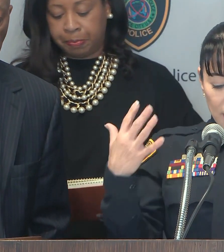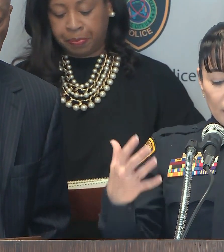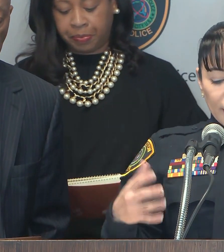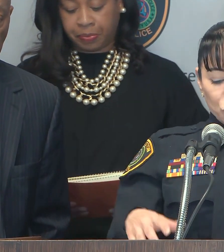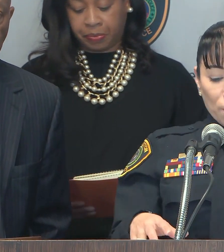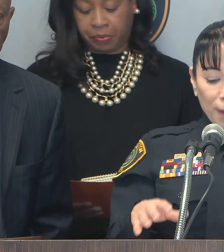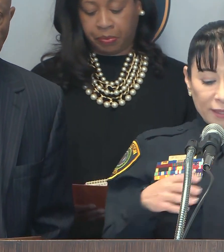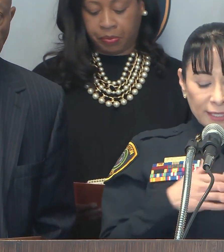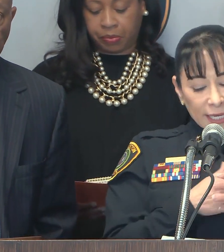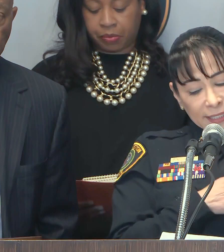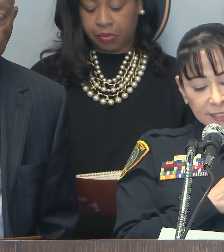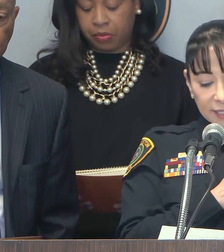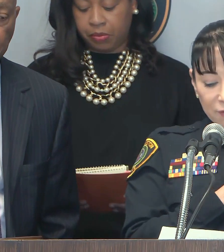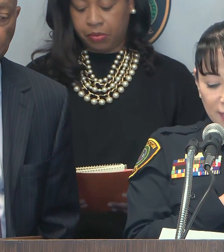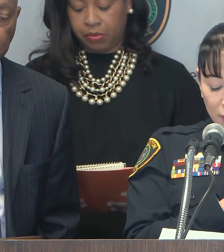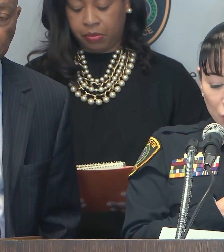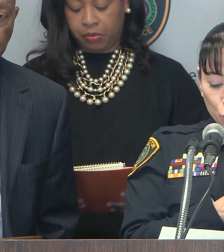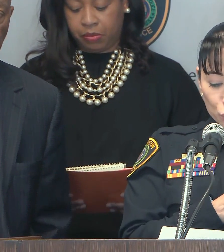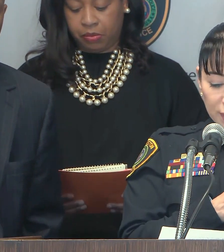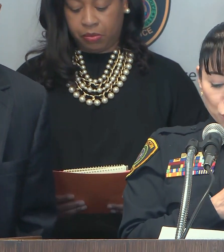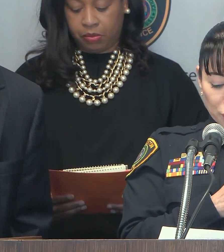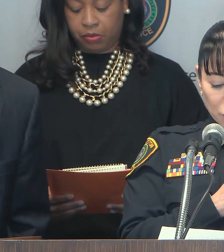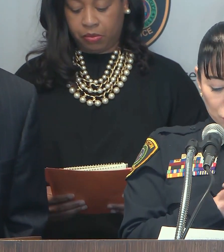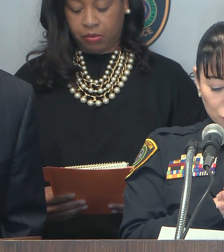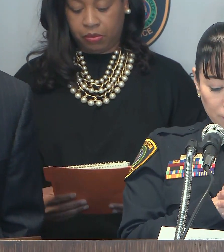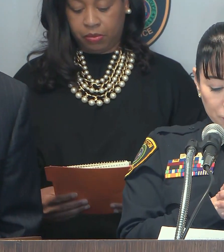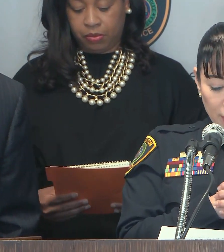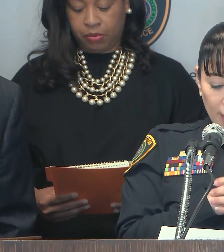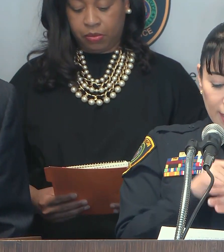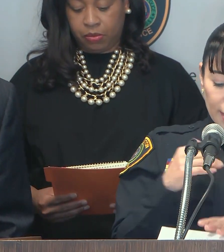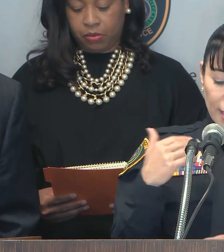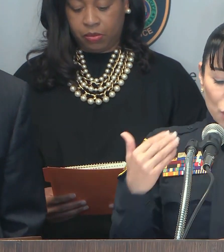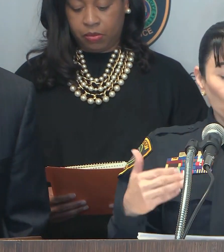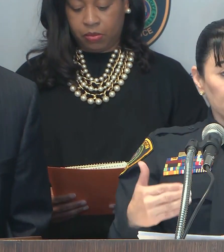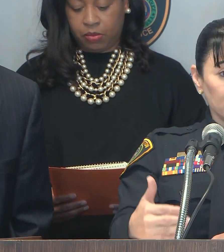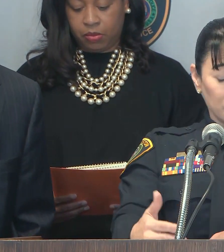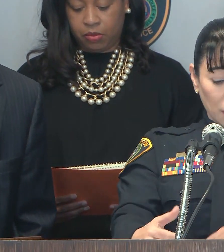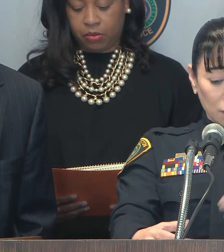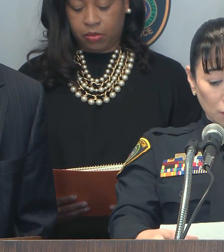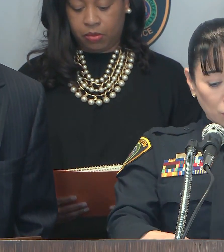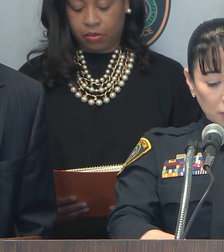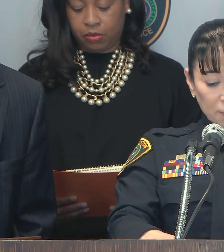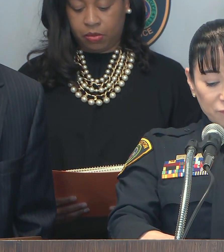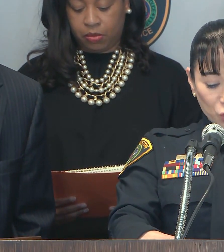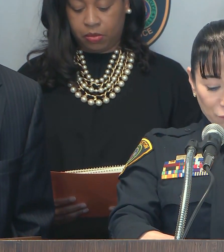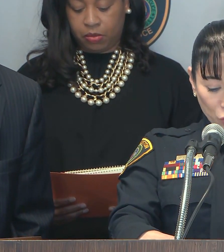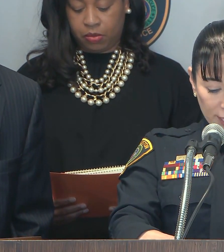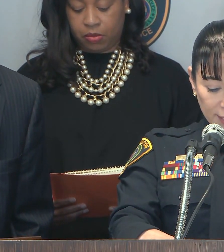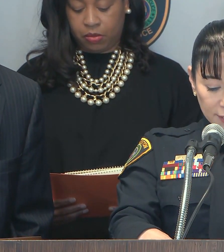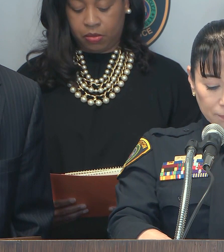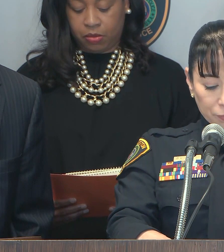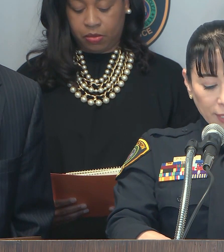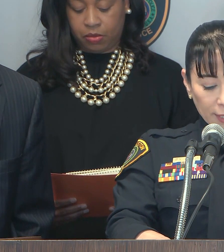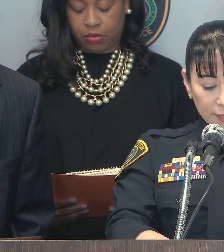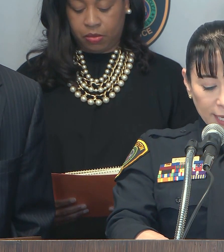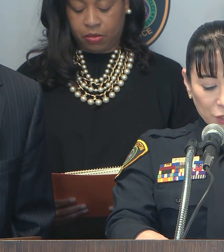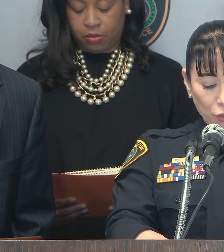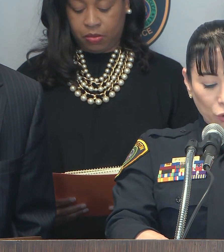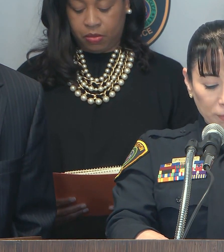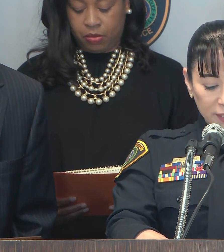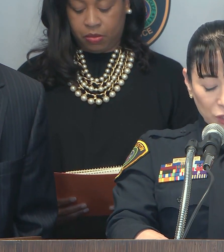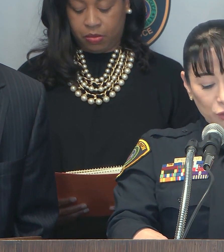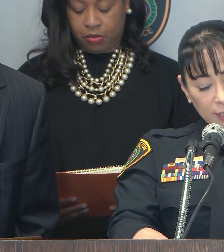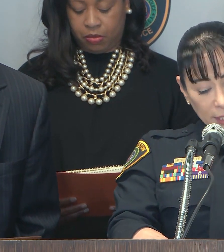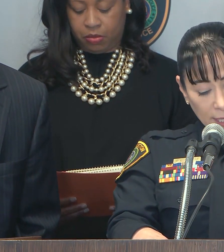áreas que son parte de la iniciativa del Un Seguro de Houston y en crímenes violentas. En este